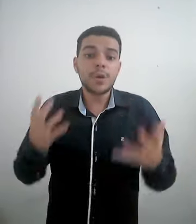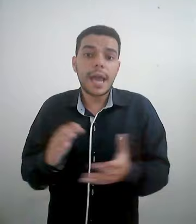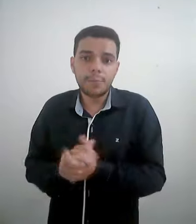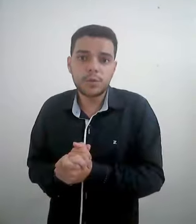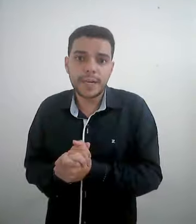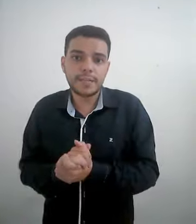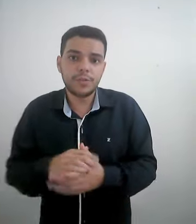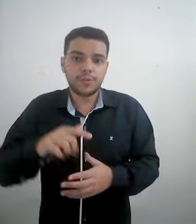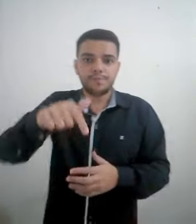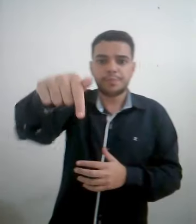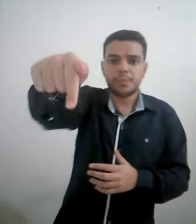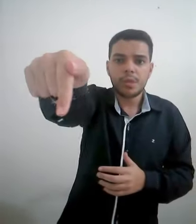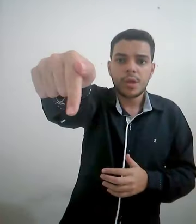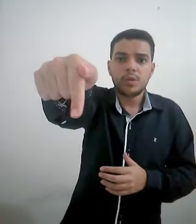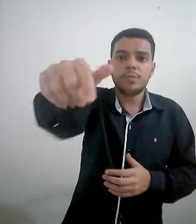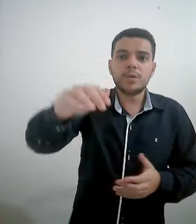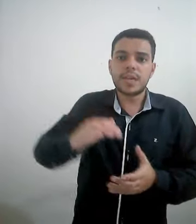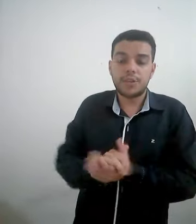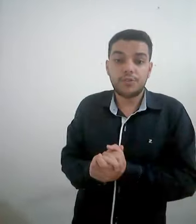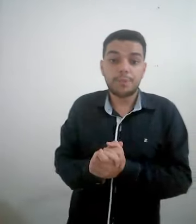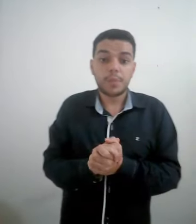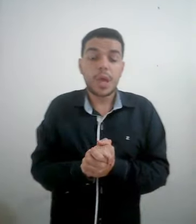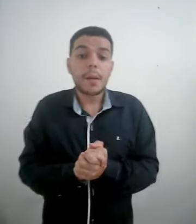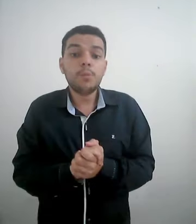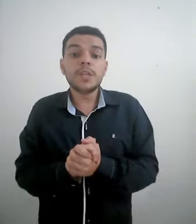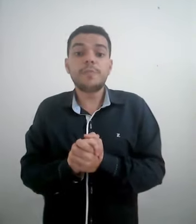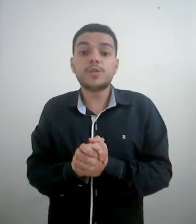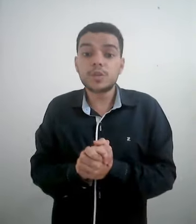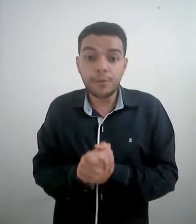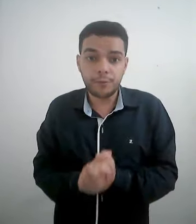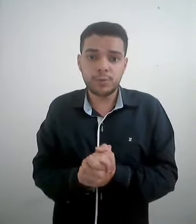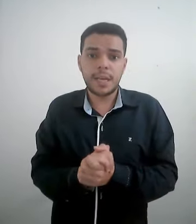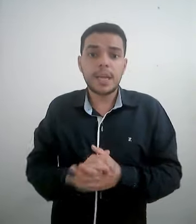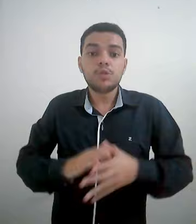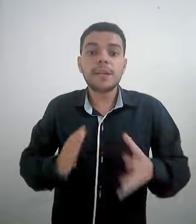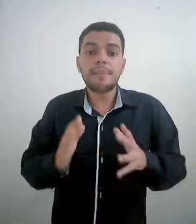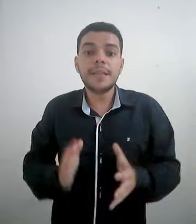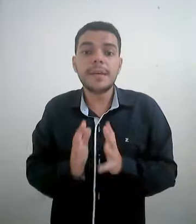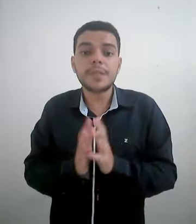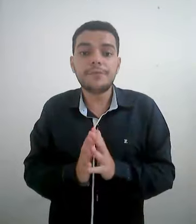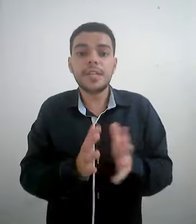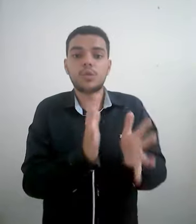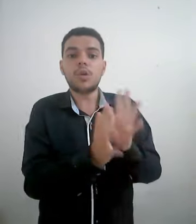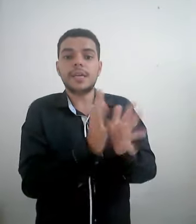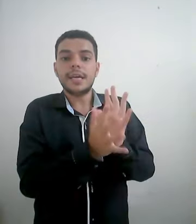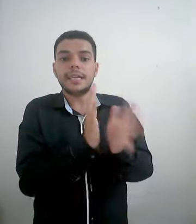é muito presente. Número 7. Muitas pessoas confundem. Nós aprendemos a vida toda que